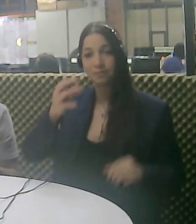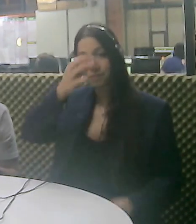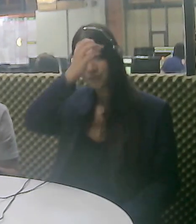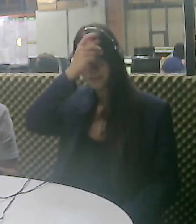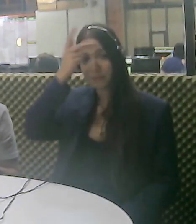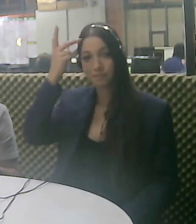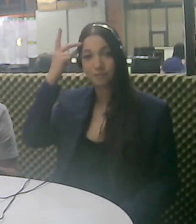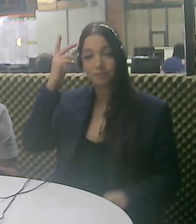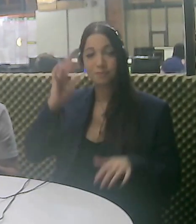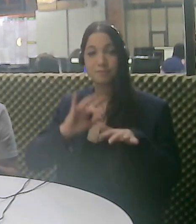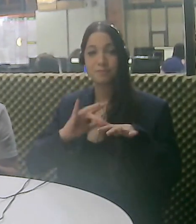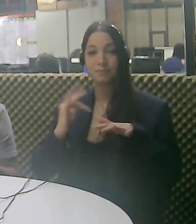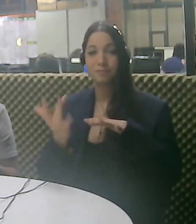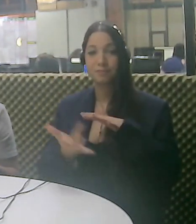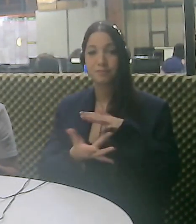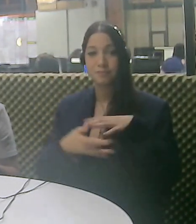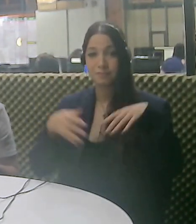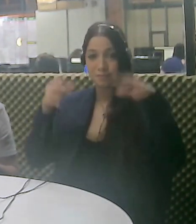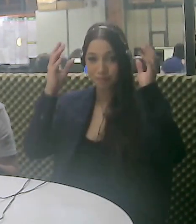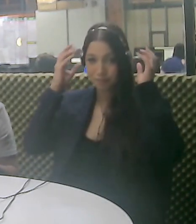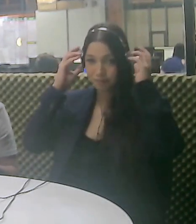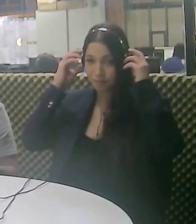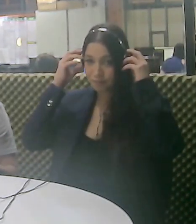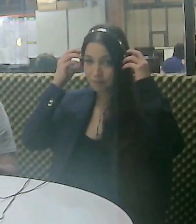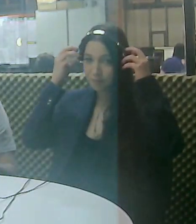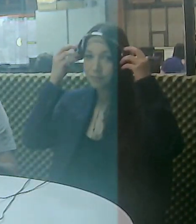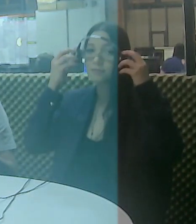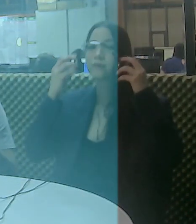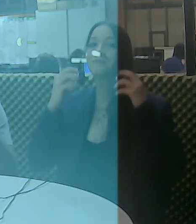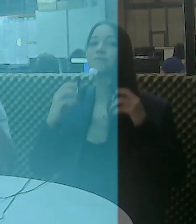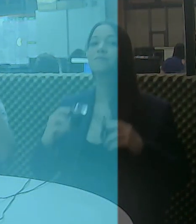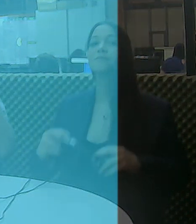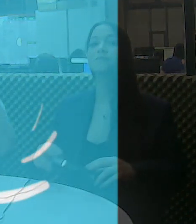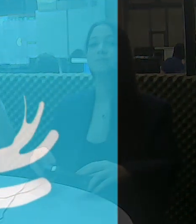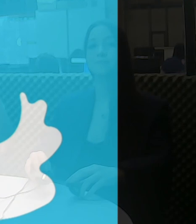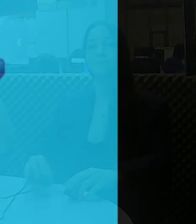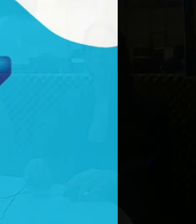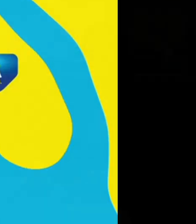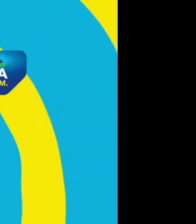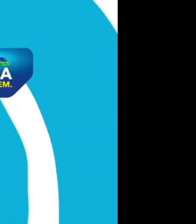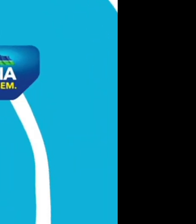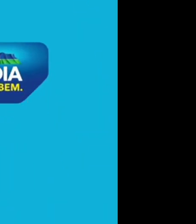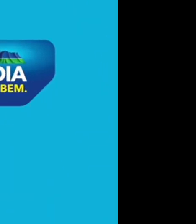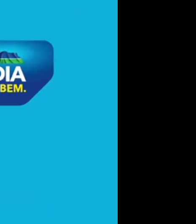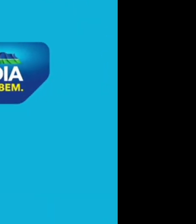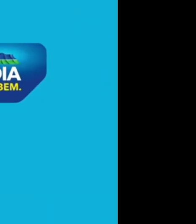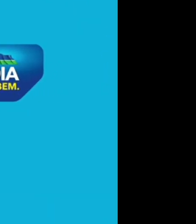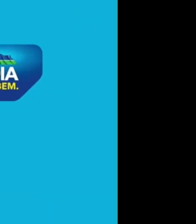Continue conosco no portal da Prefeitura e nas redes sociais.